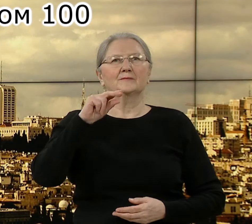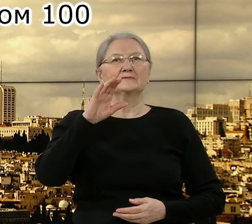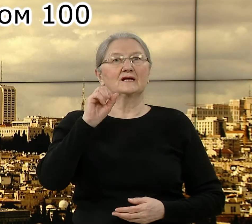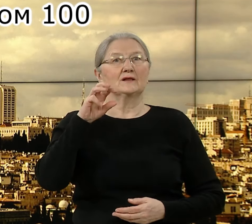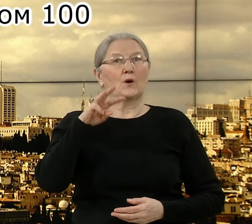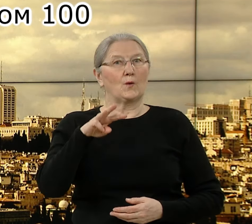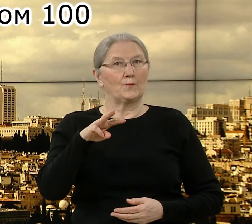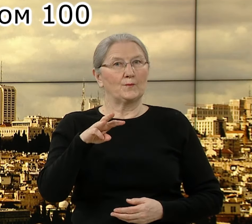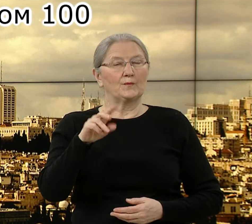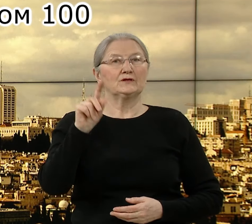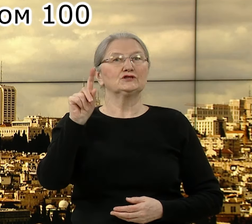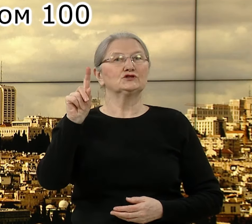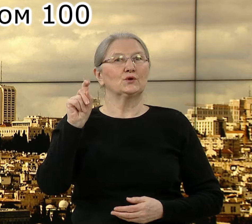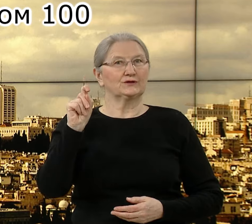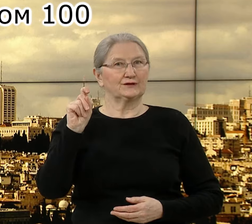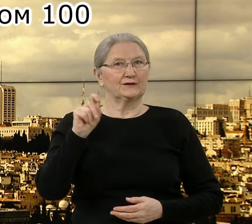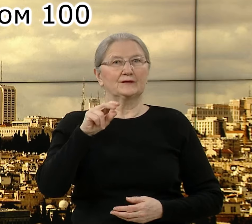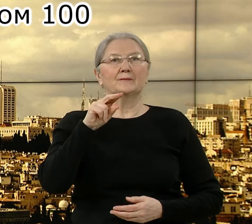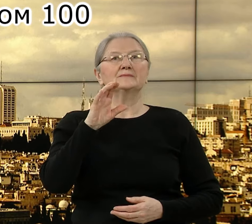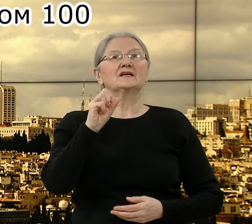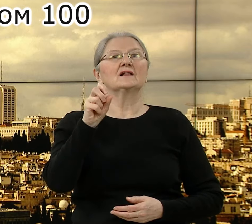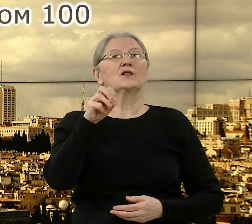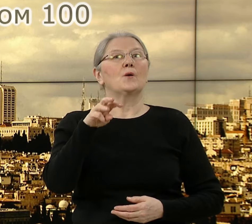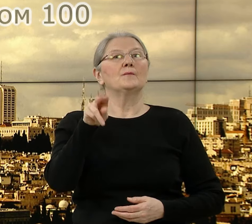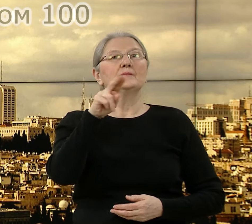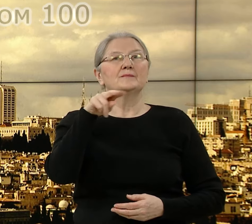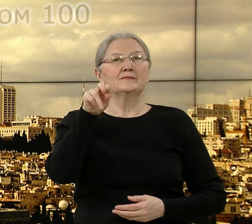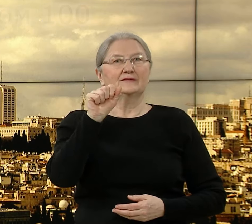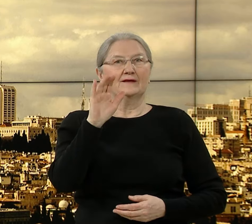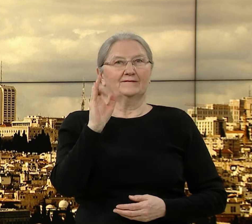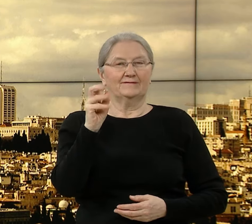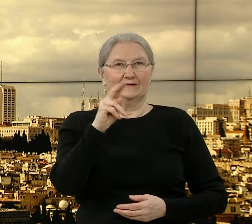Псалом сотый Псалом Давида